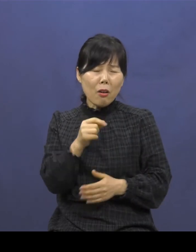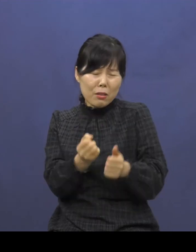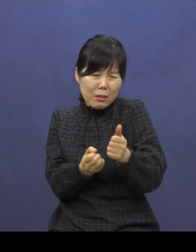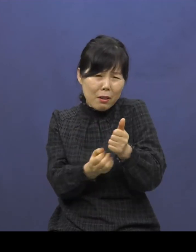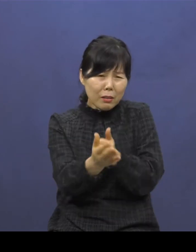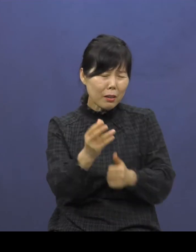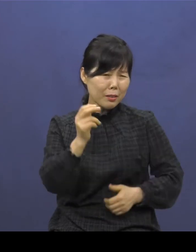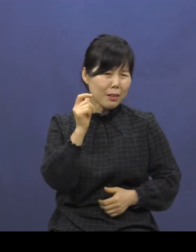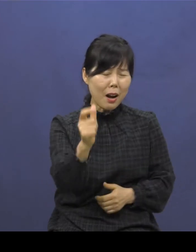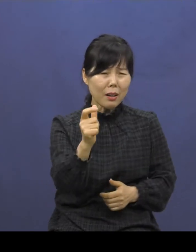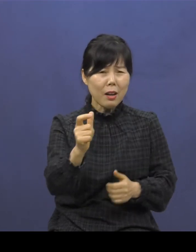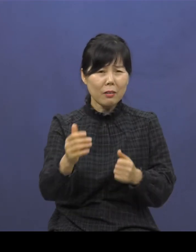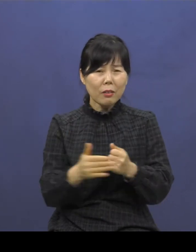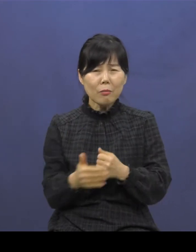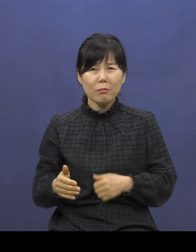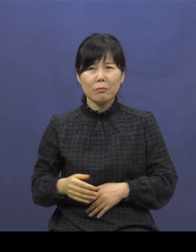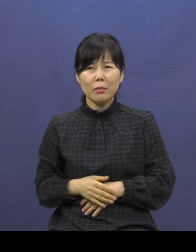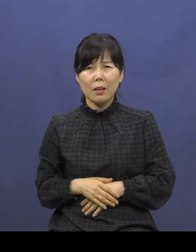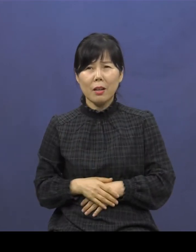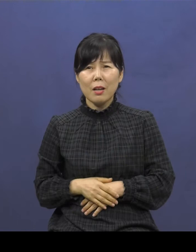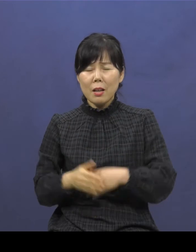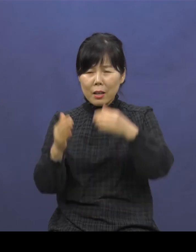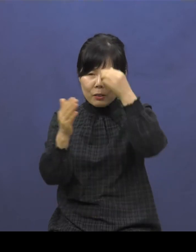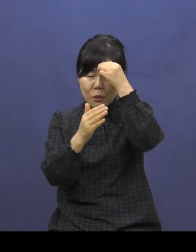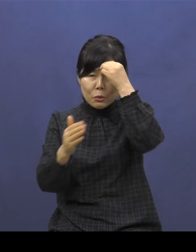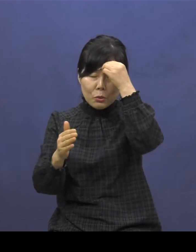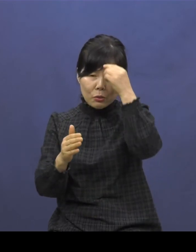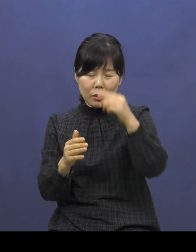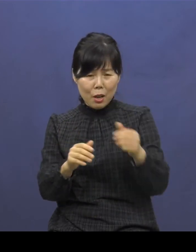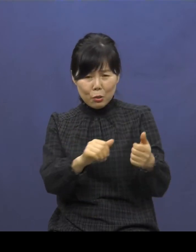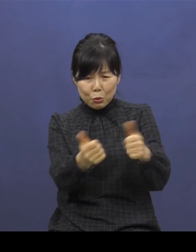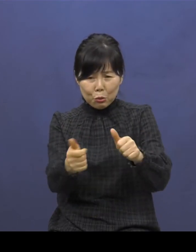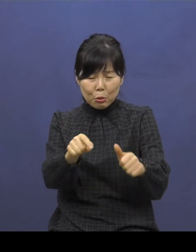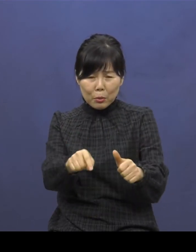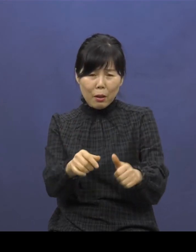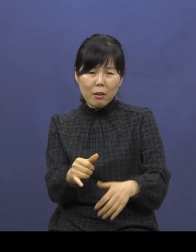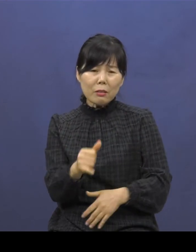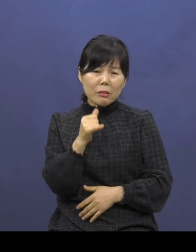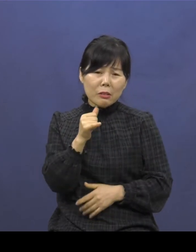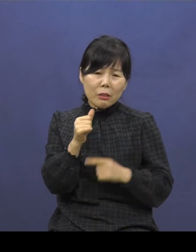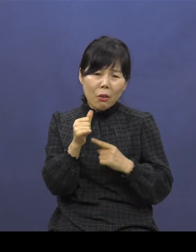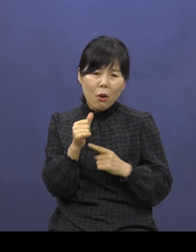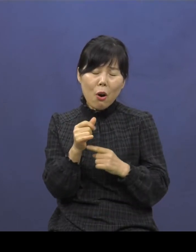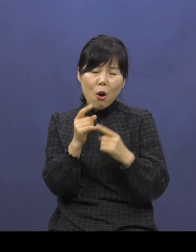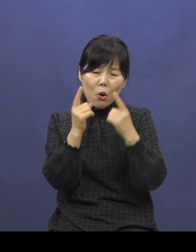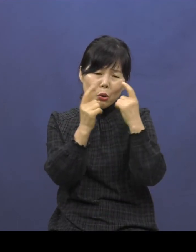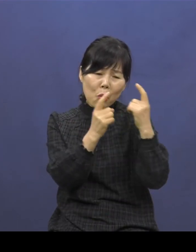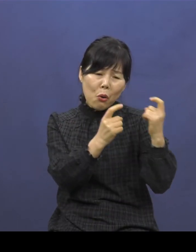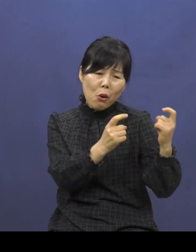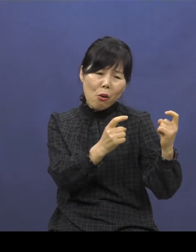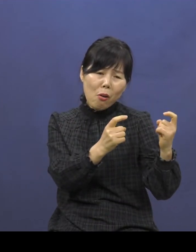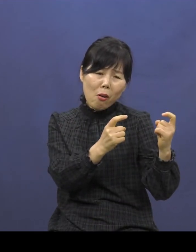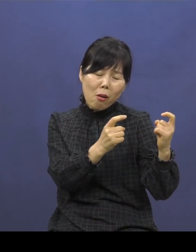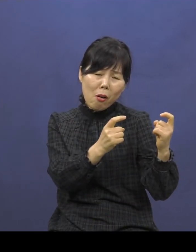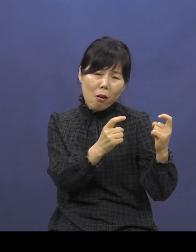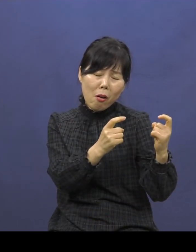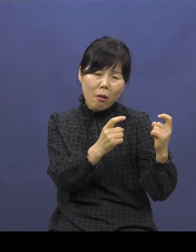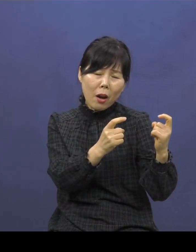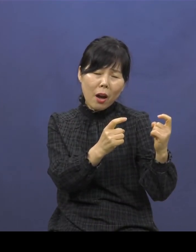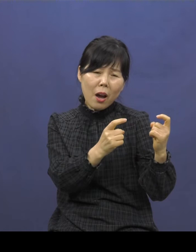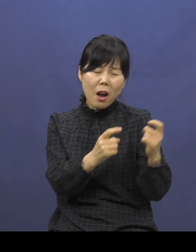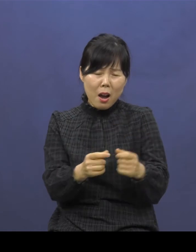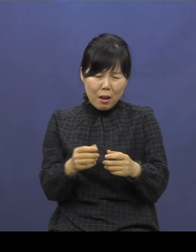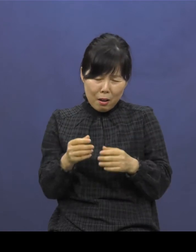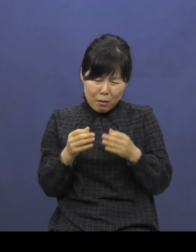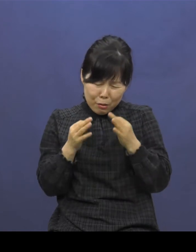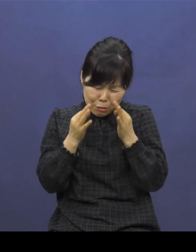알거든요. 너무나 많은 성도들이 말이죠, 그 사망의 유혹 앞에 정말 힘을 다해서 겨우겨우 버티고